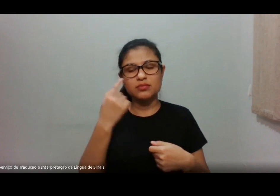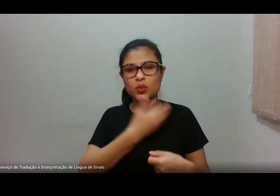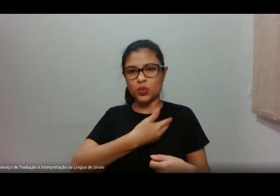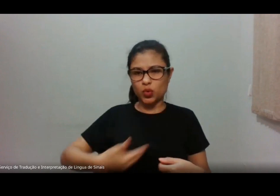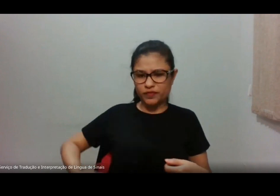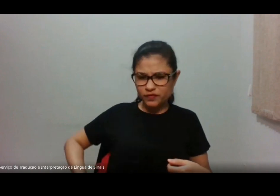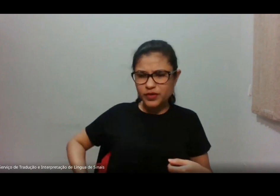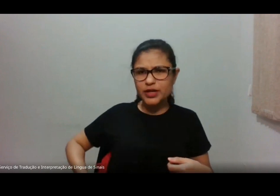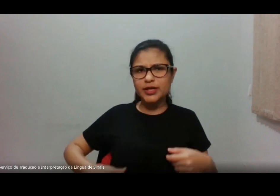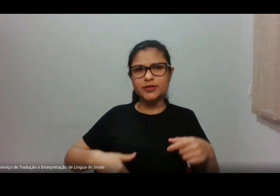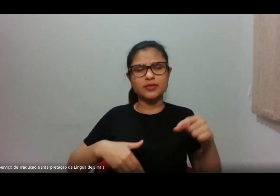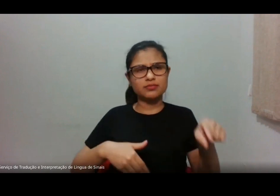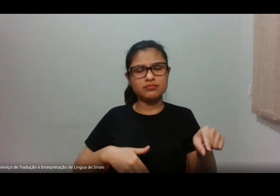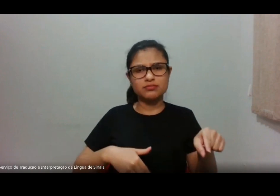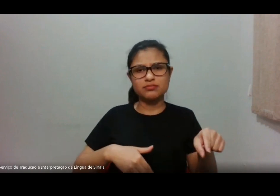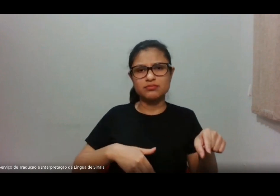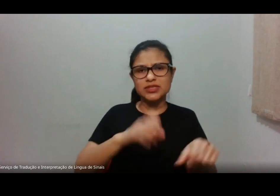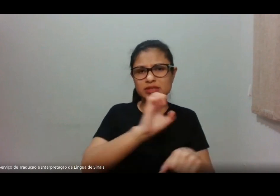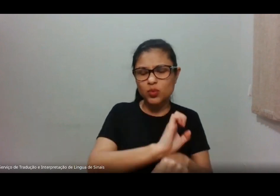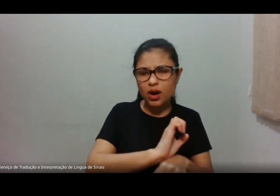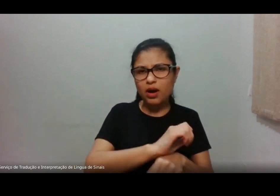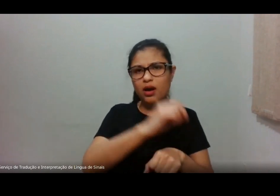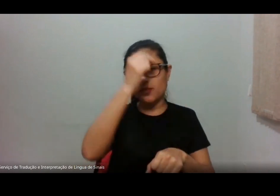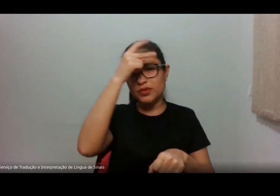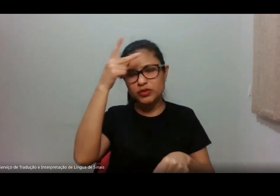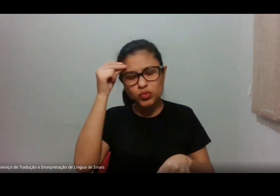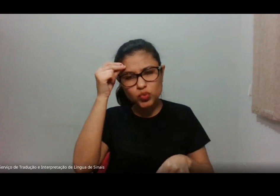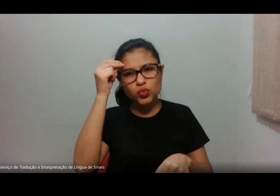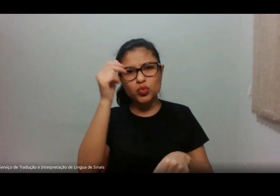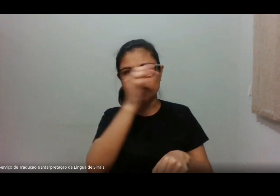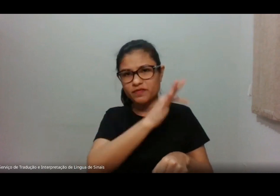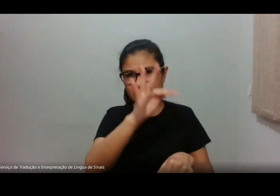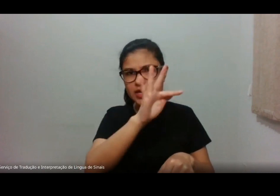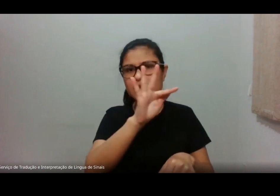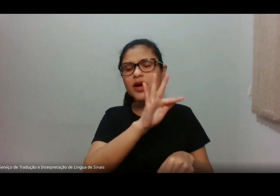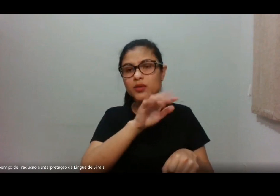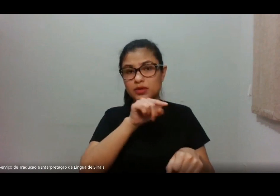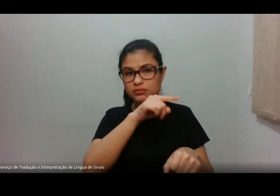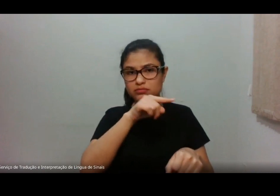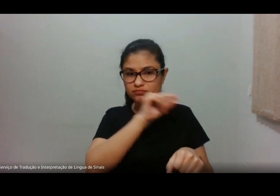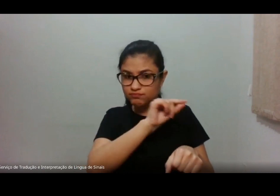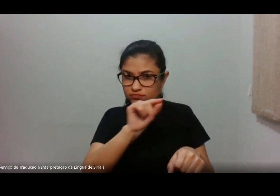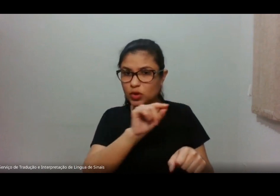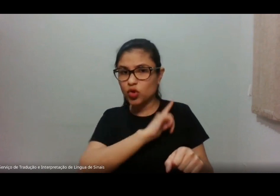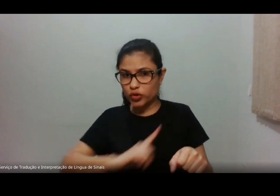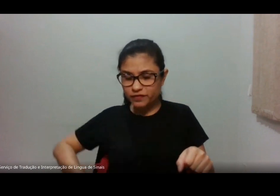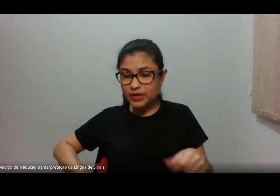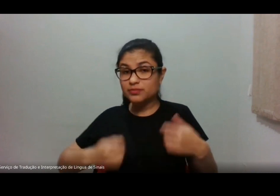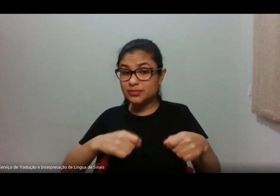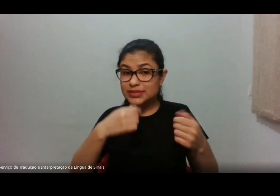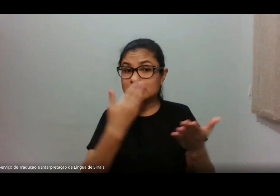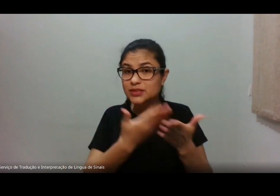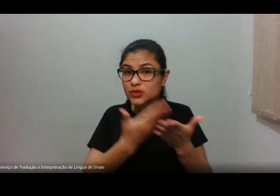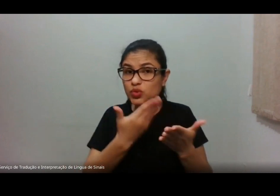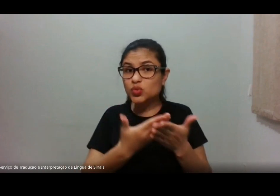os organismos do Estado, seja no nível municipal, estadual ou federal, precisariam ter secretarias de estudos